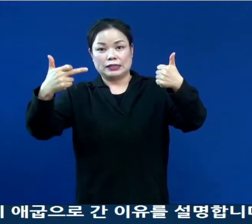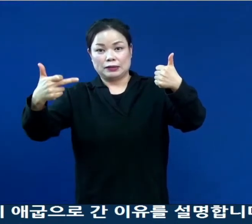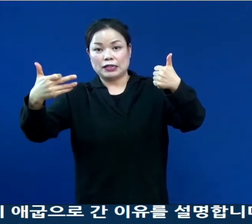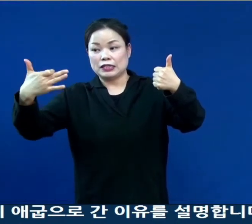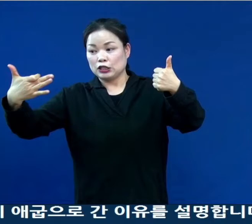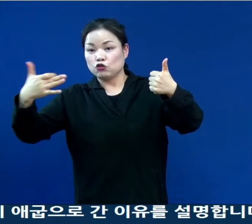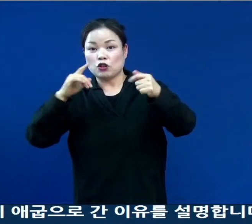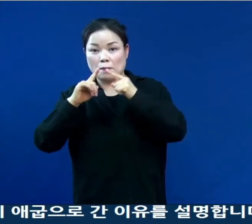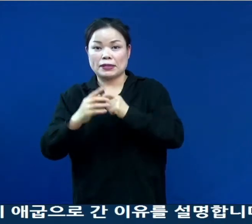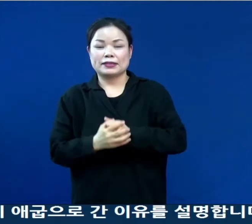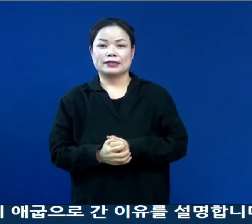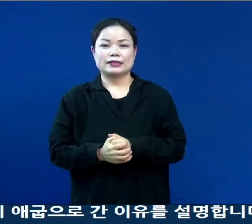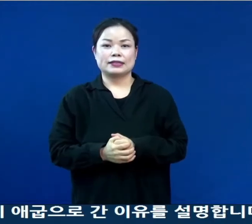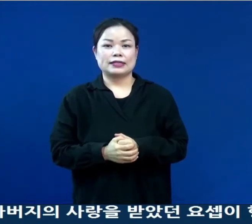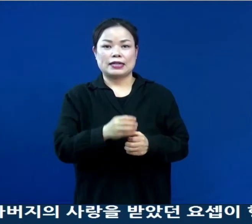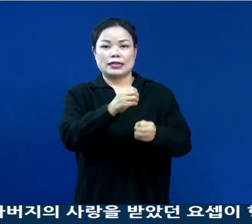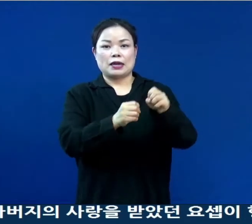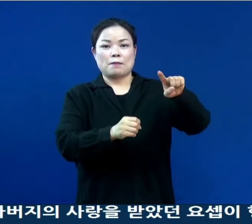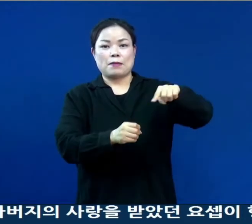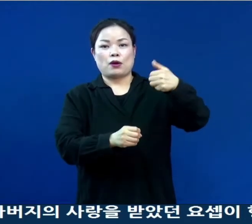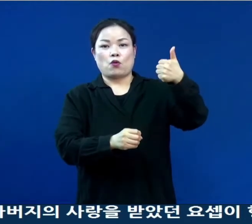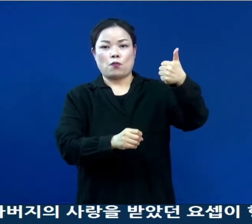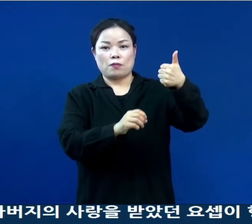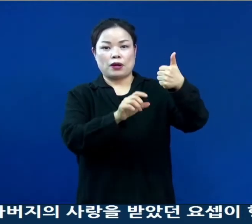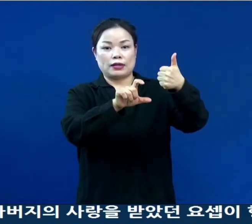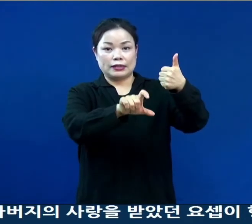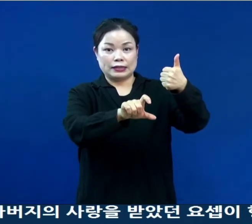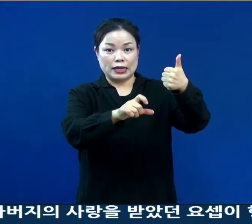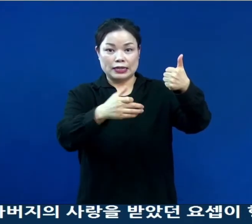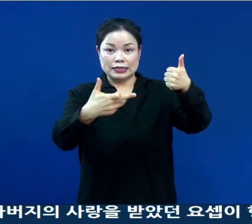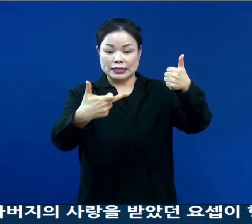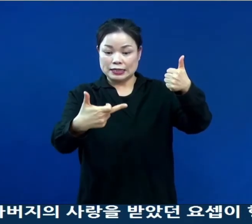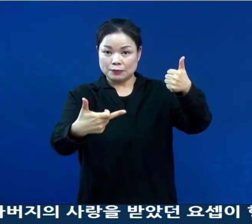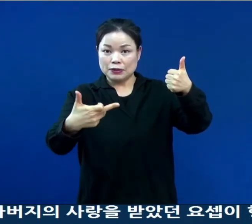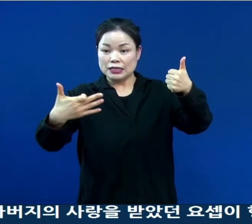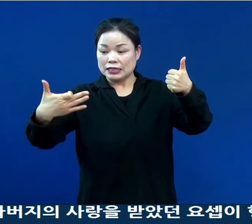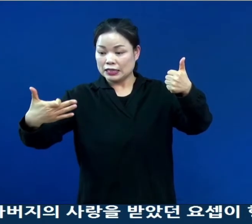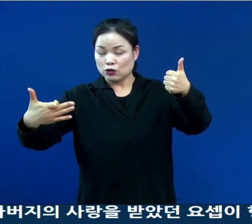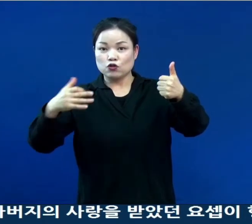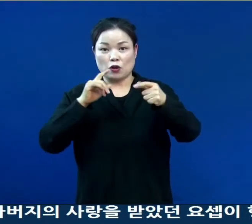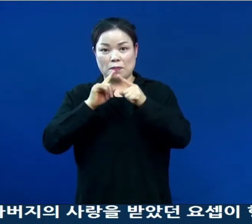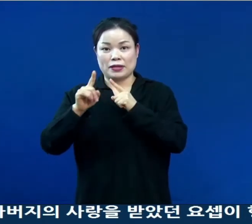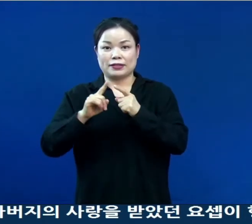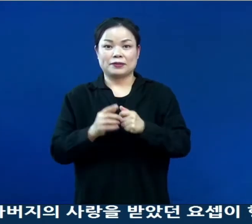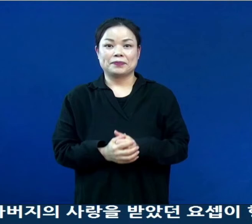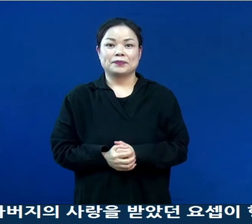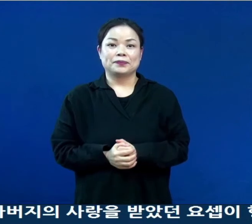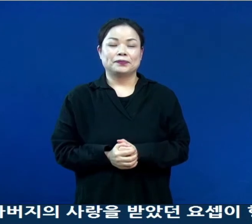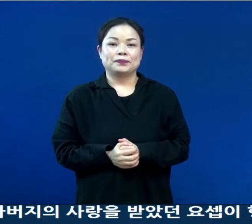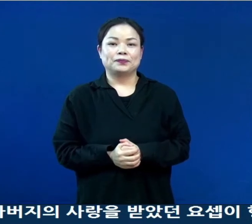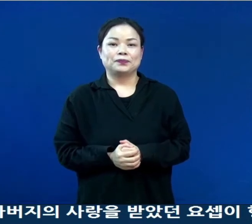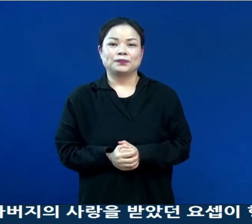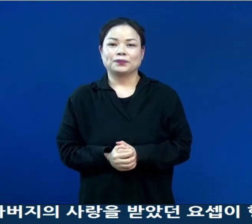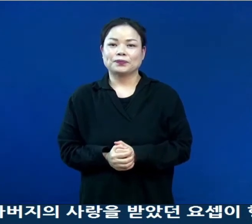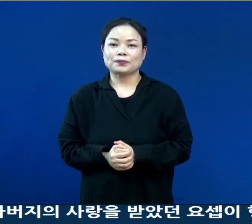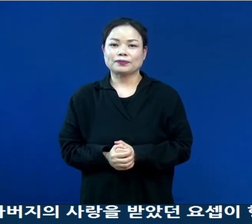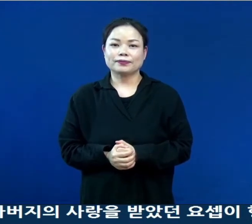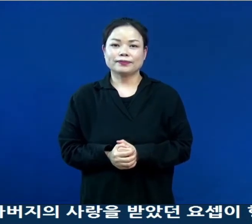말씀입니다. 시편 105편 17절에서 19절의 말씀입니다.